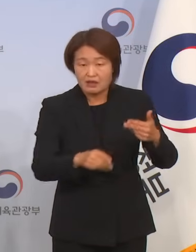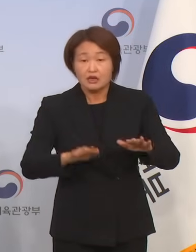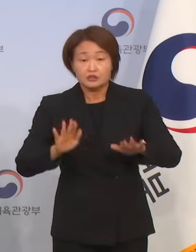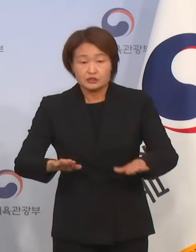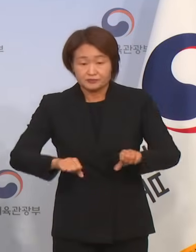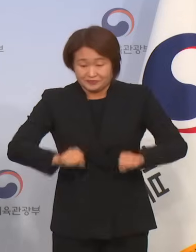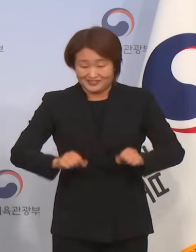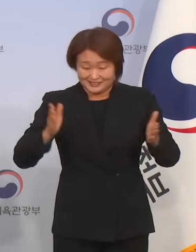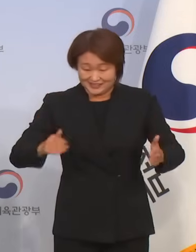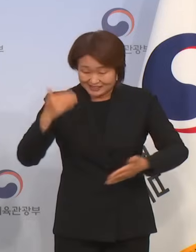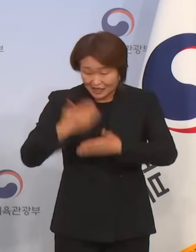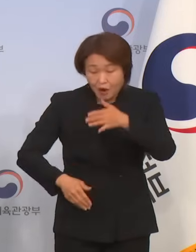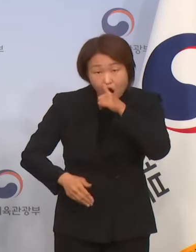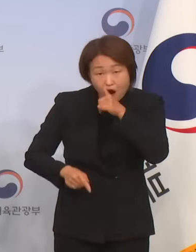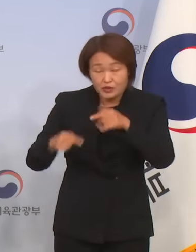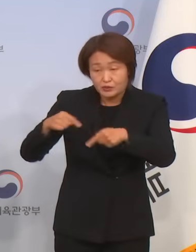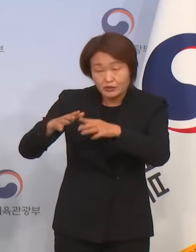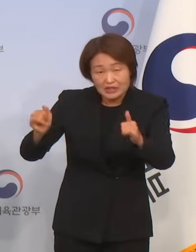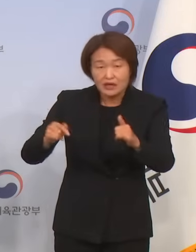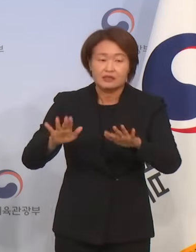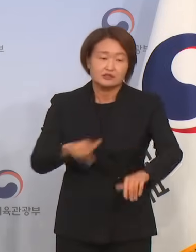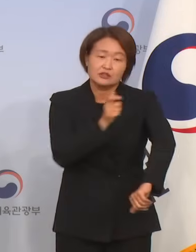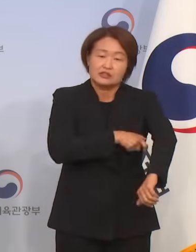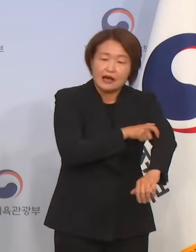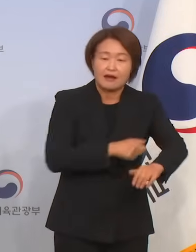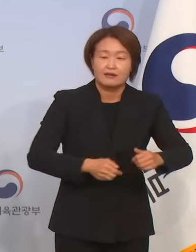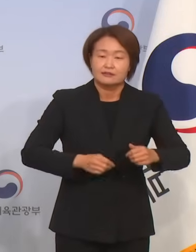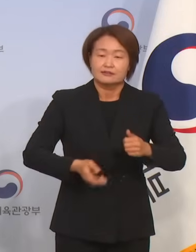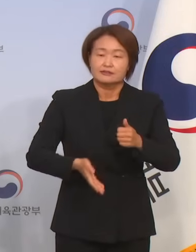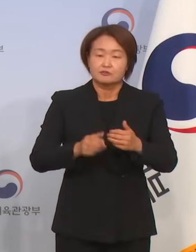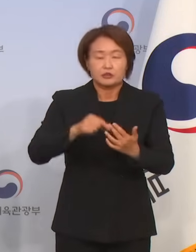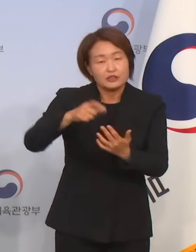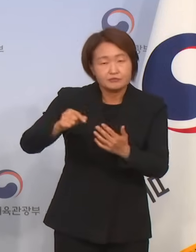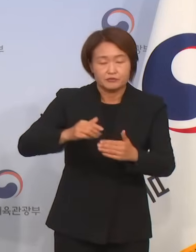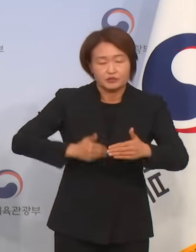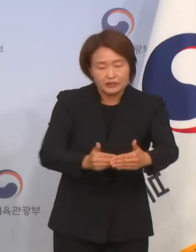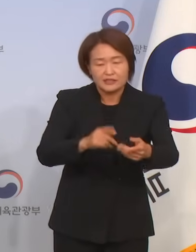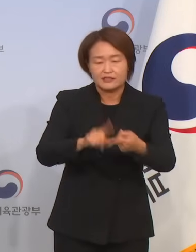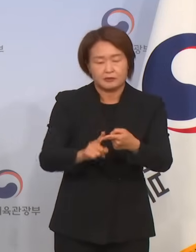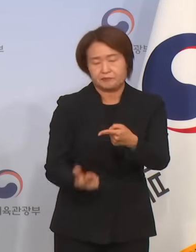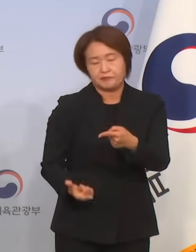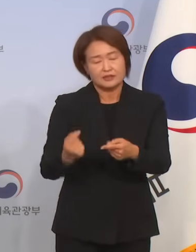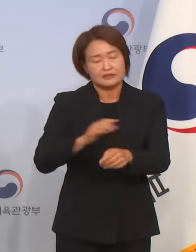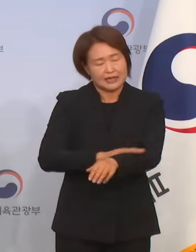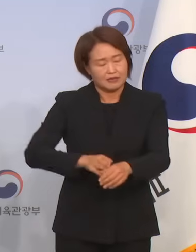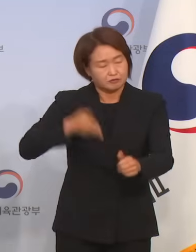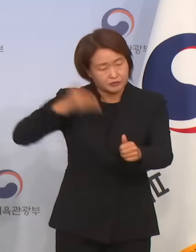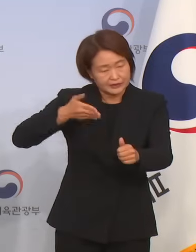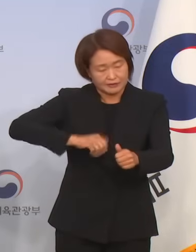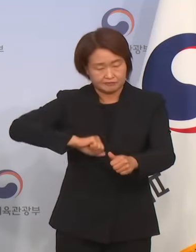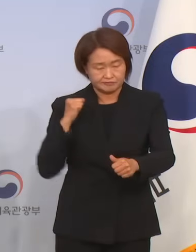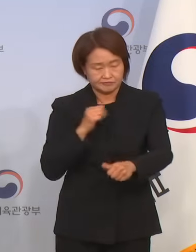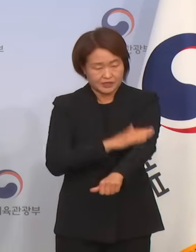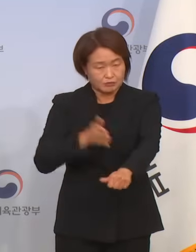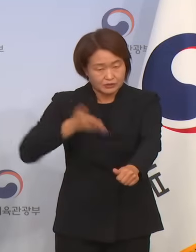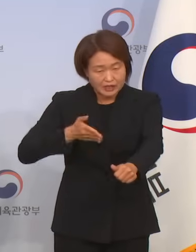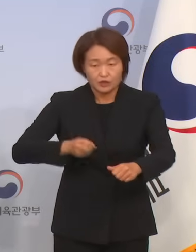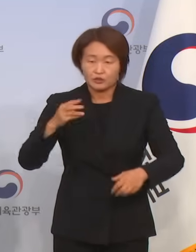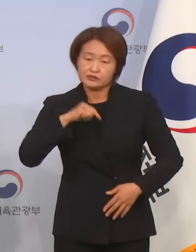임기가 남은 지도자에 대해서는 이사회 선임 절차를 이행하도록 시정 요구하고